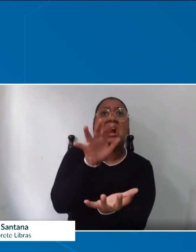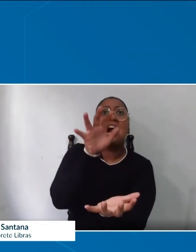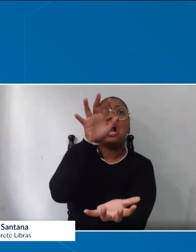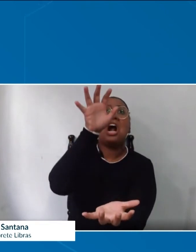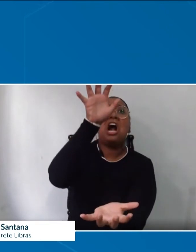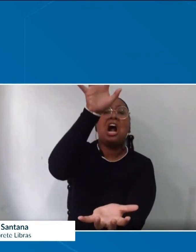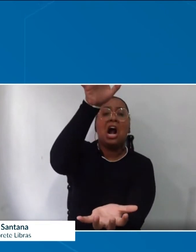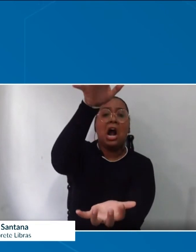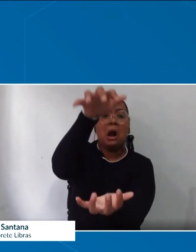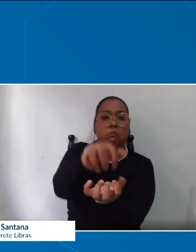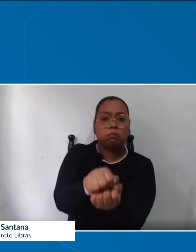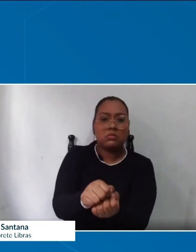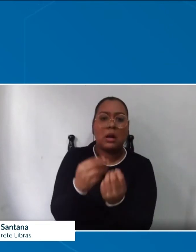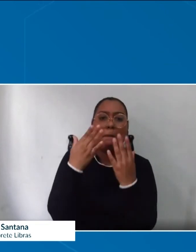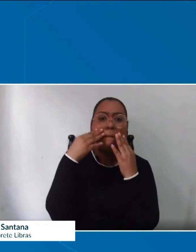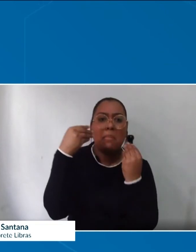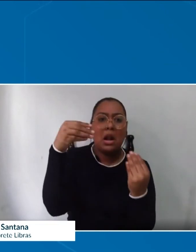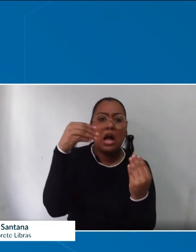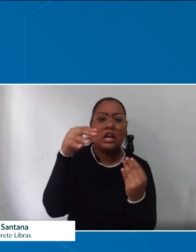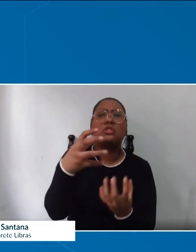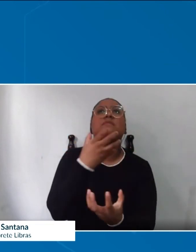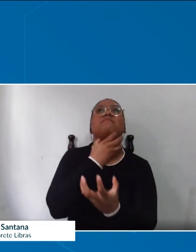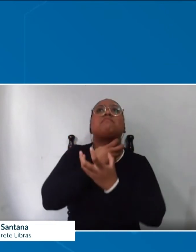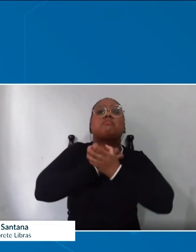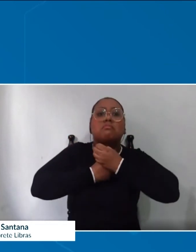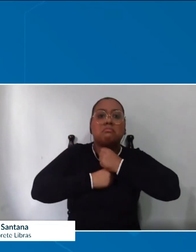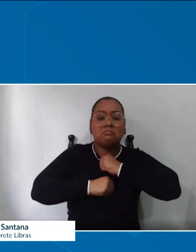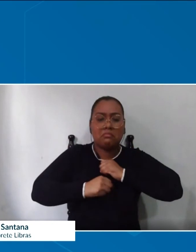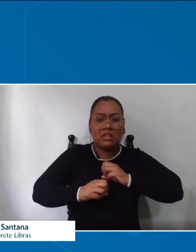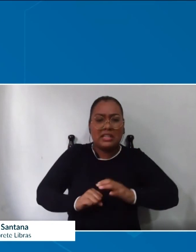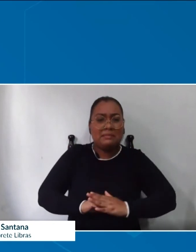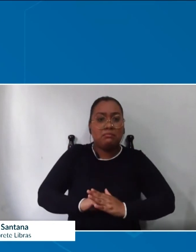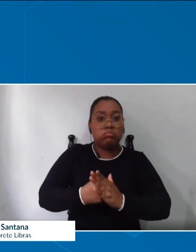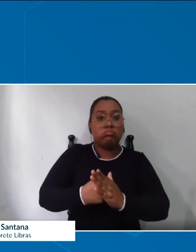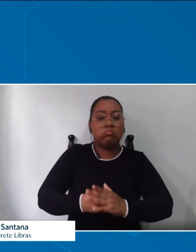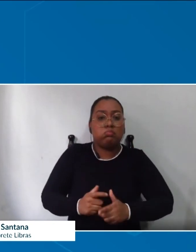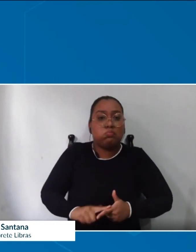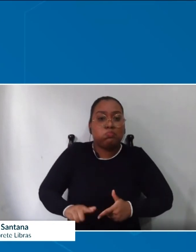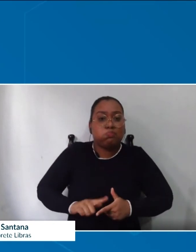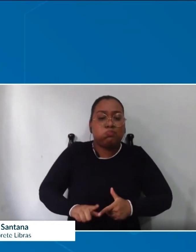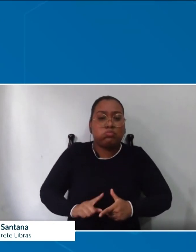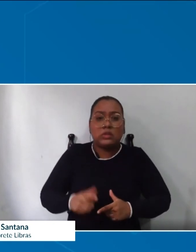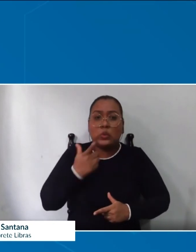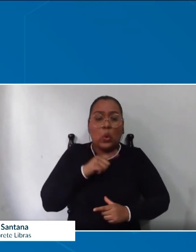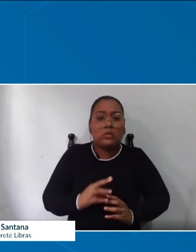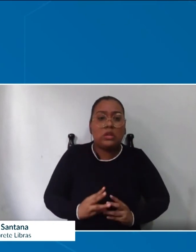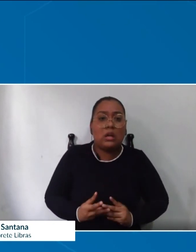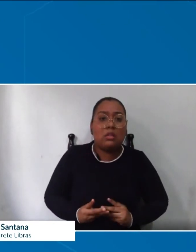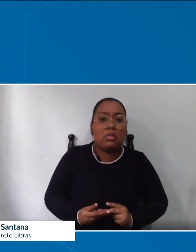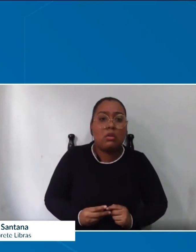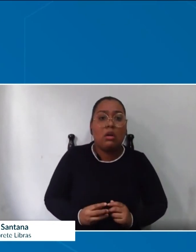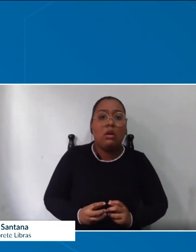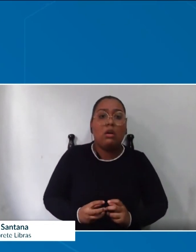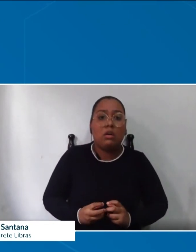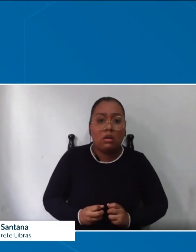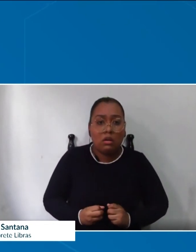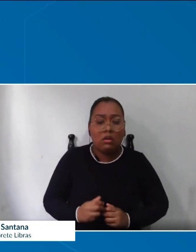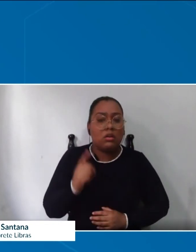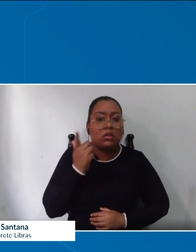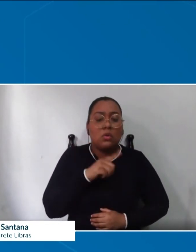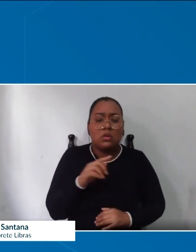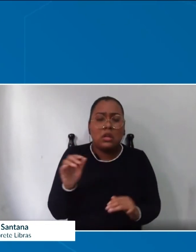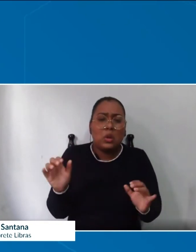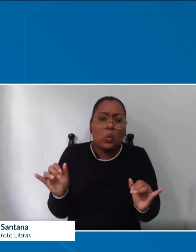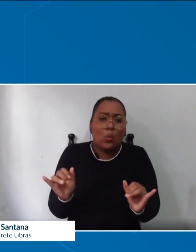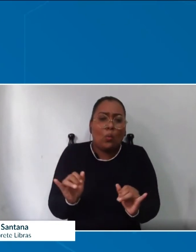O plástico acaba bloqueando o sistema digestório, acaba impedindo com que o animal se alimente e ele acaba ficando